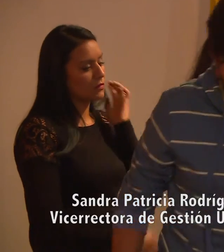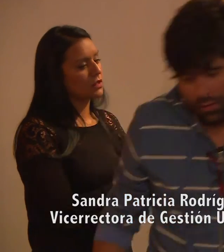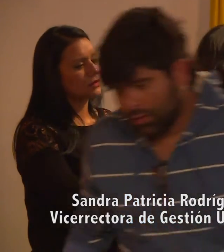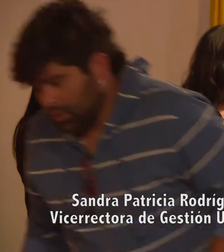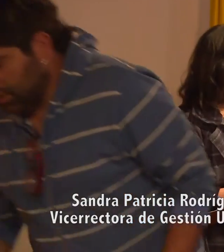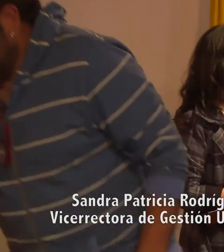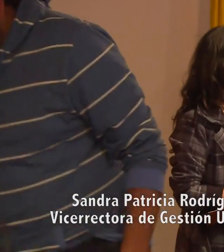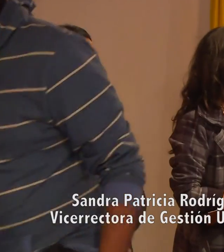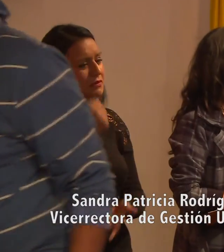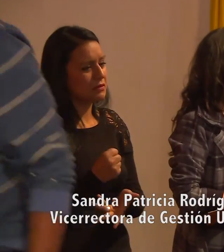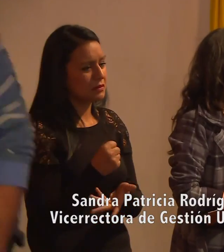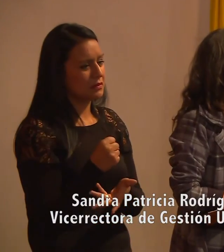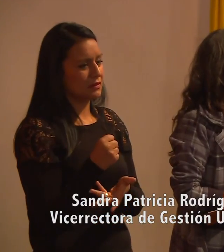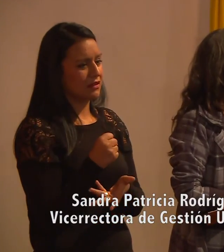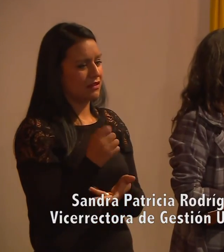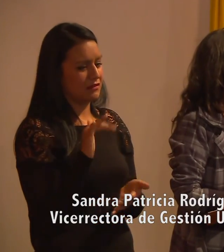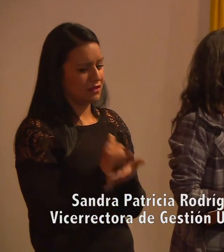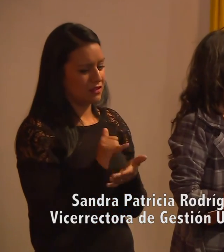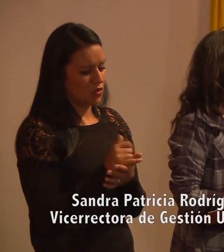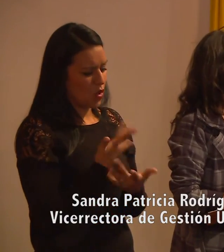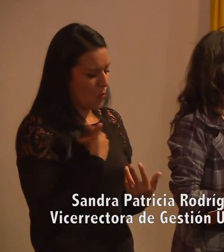pensarnos en la obtención de recursos propios,